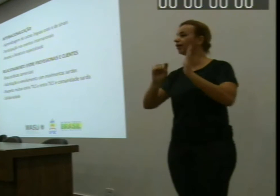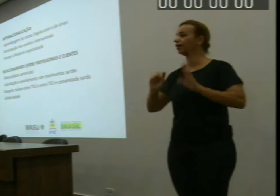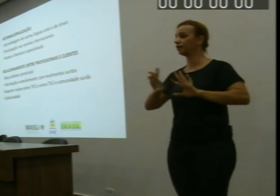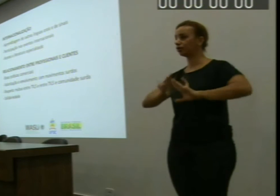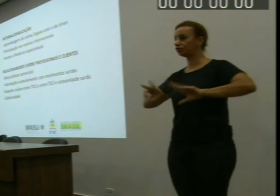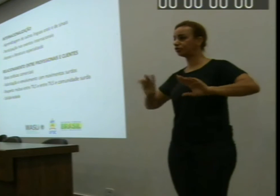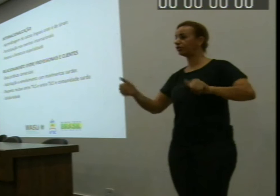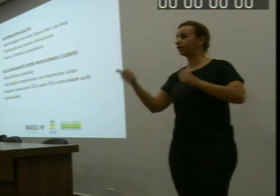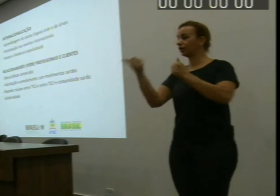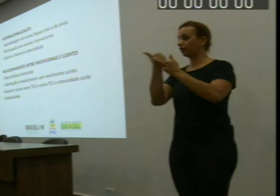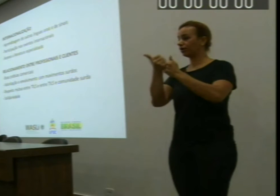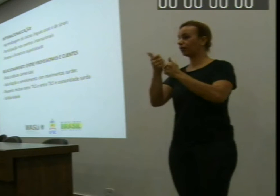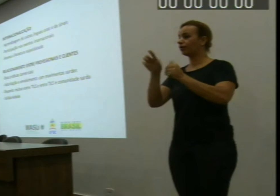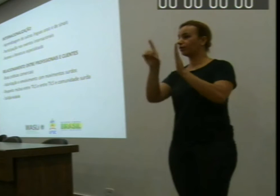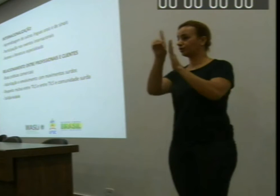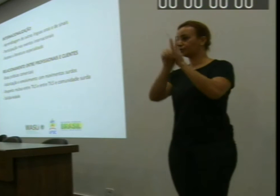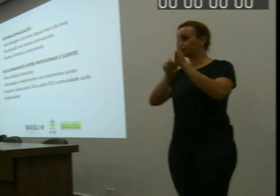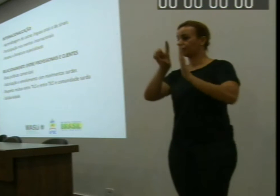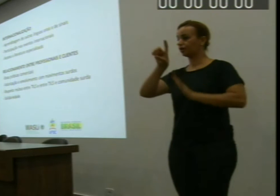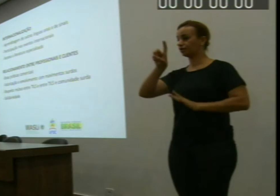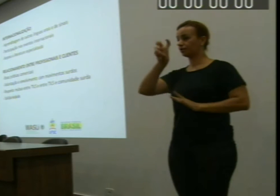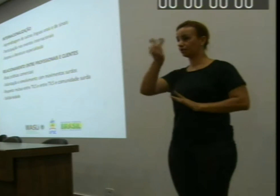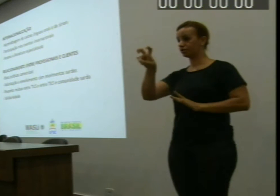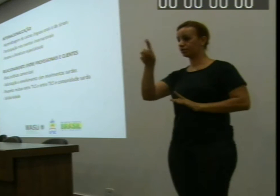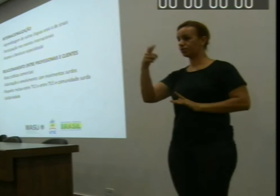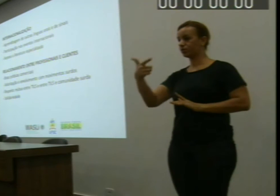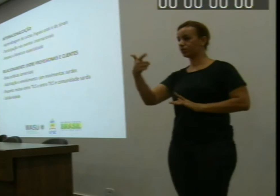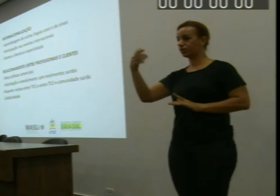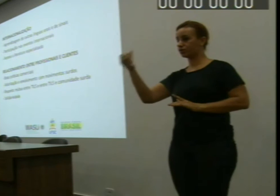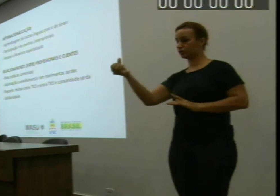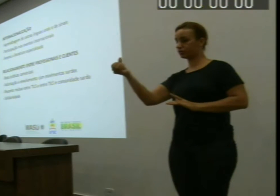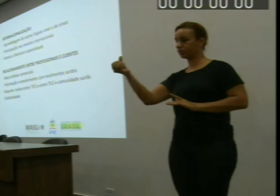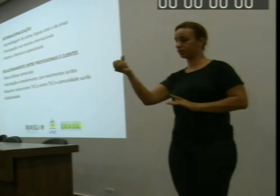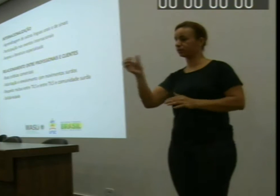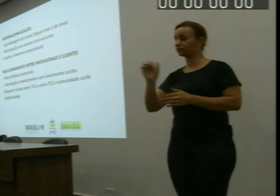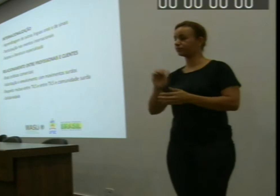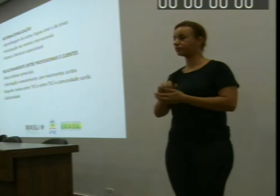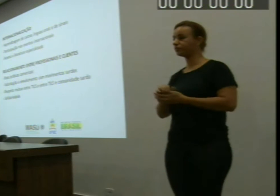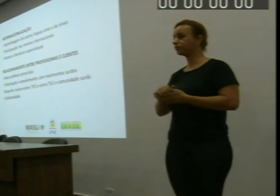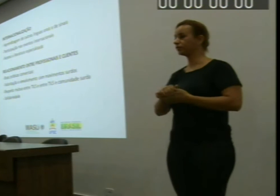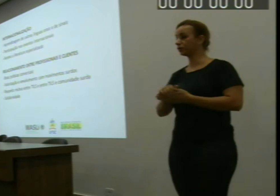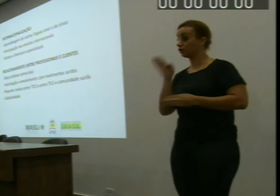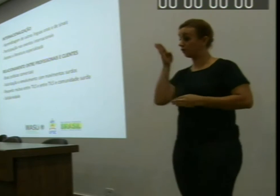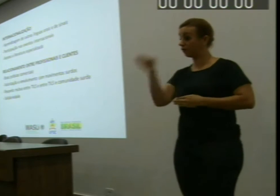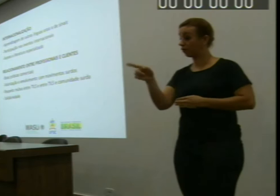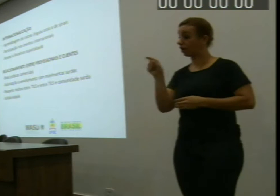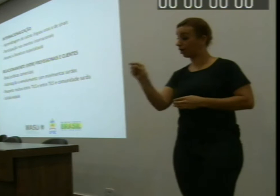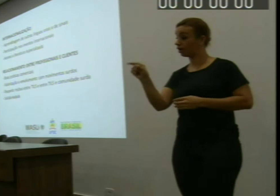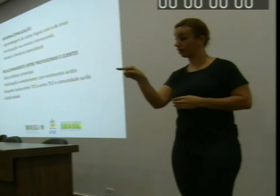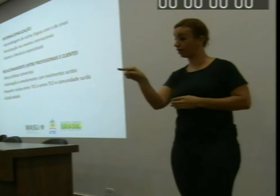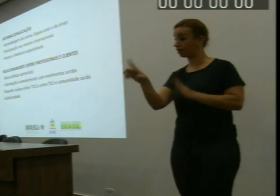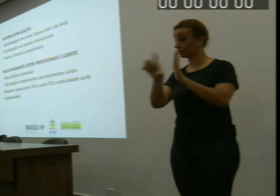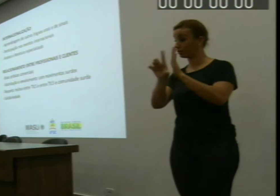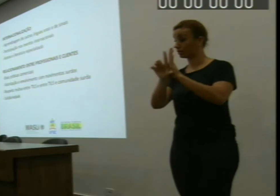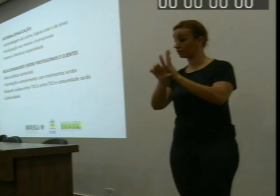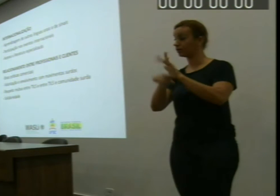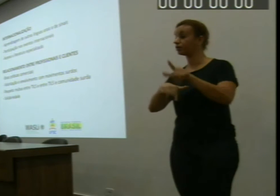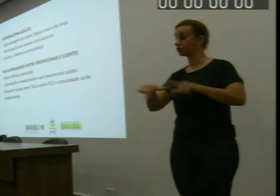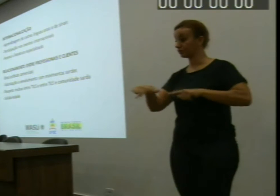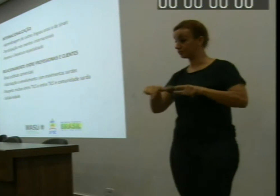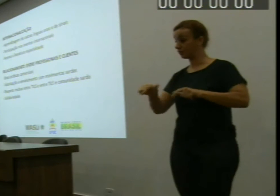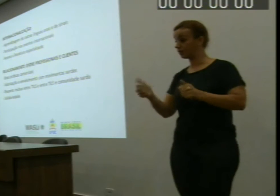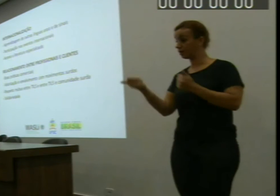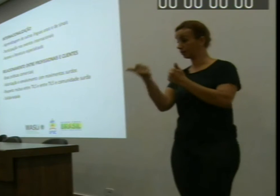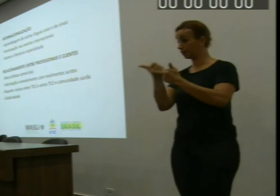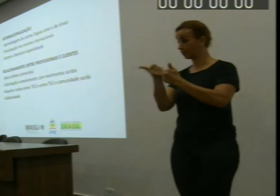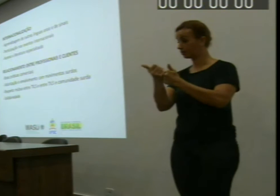do Decreto 5626 então isso já tá já tá começando a da 12.000 Não não vamos tocar ainda nela aí a gente tá trabalhando na alteração do Decreto